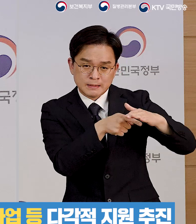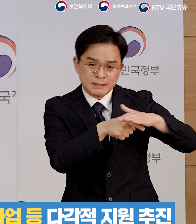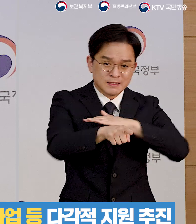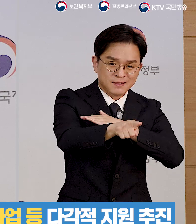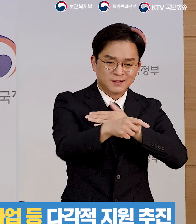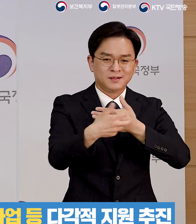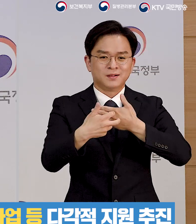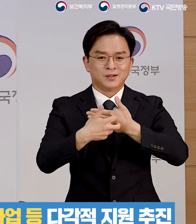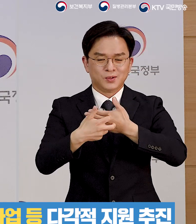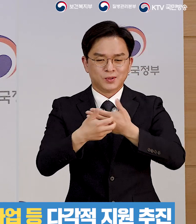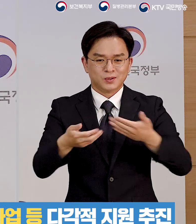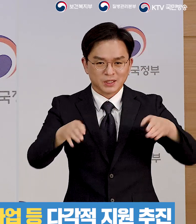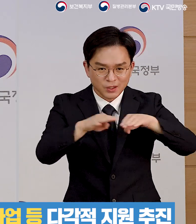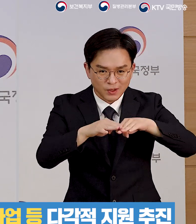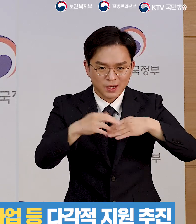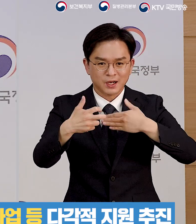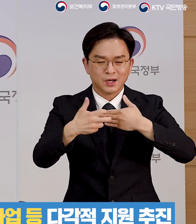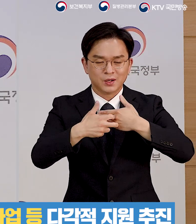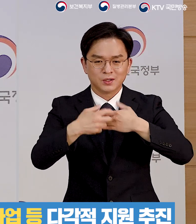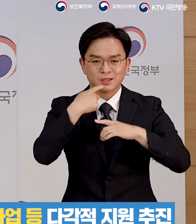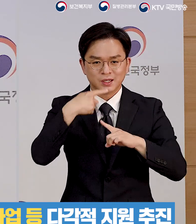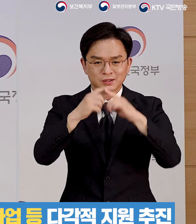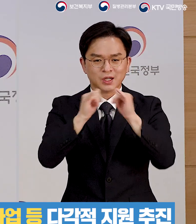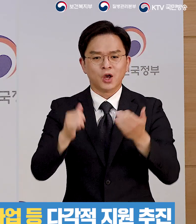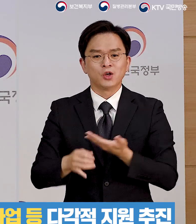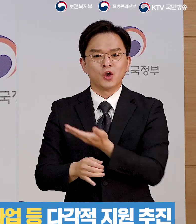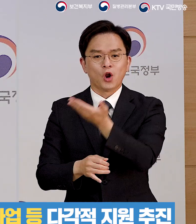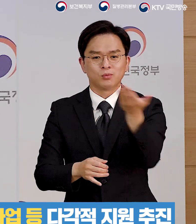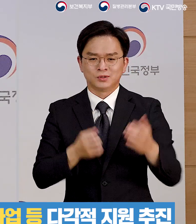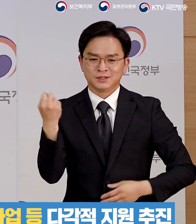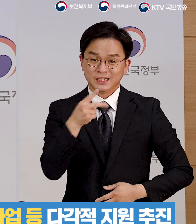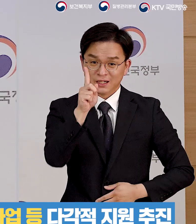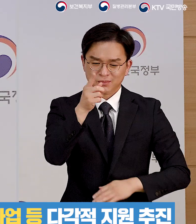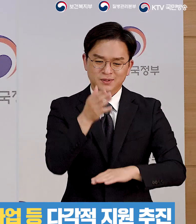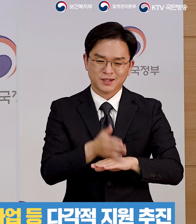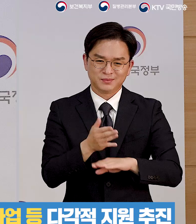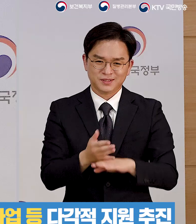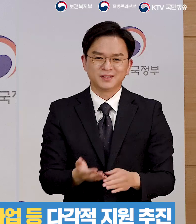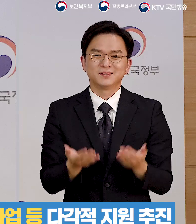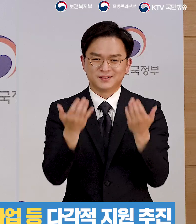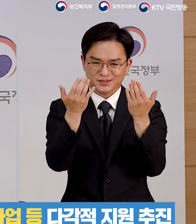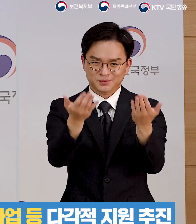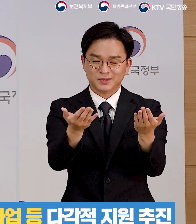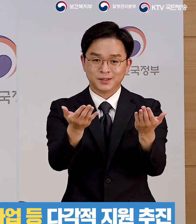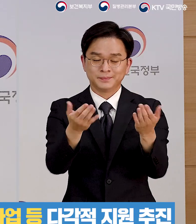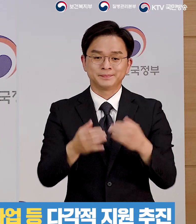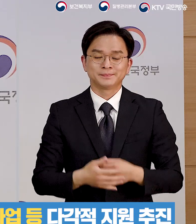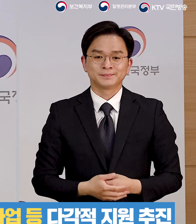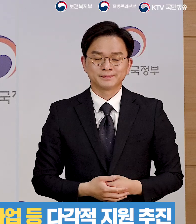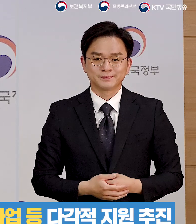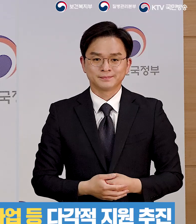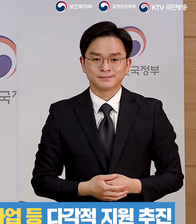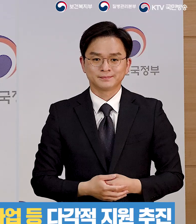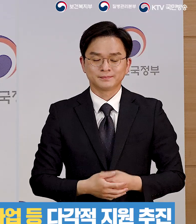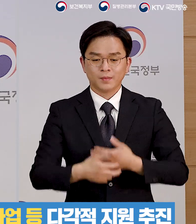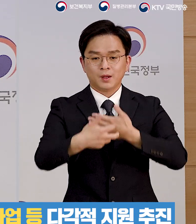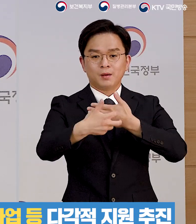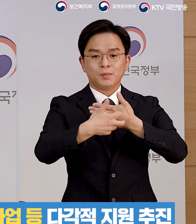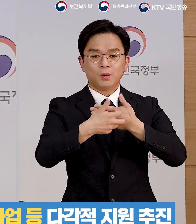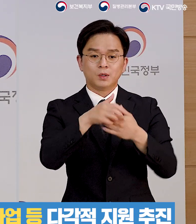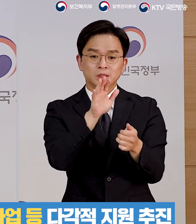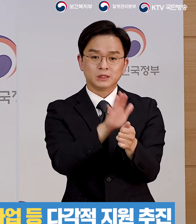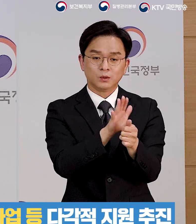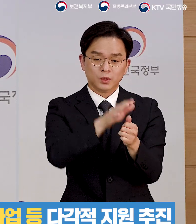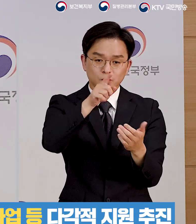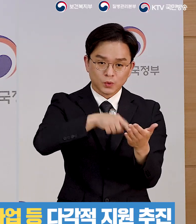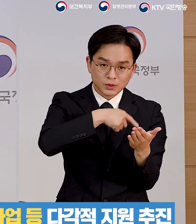코로나19의 최전선에서 헌신하고 계시는 의료기관과 의료진에게 감사의 말씀을 드리며